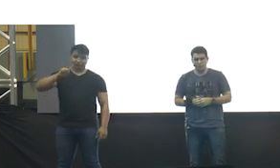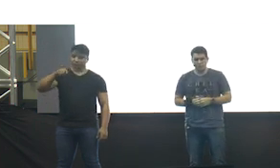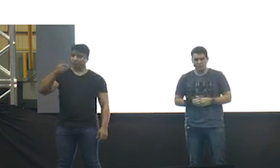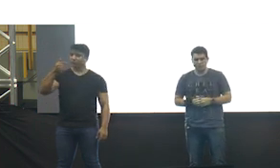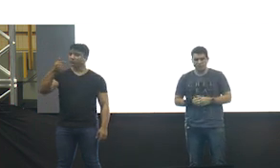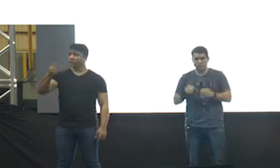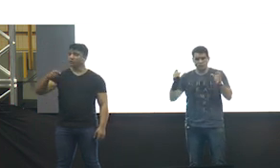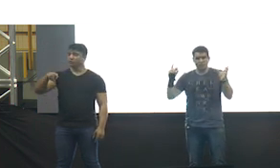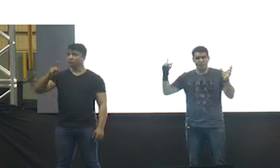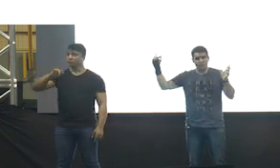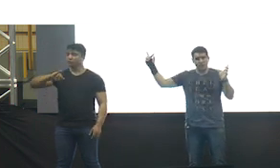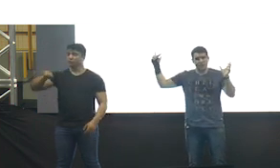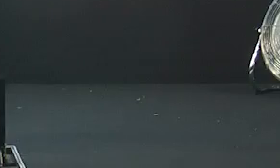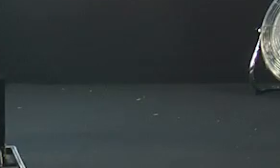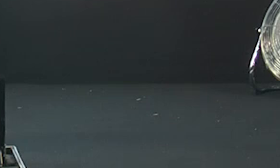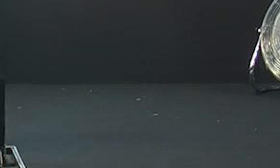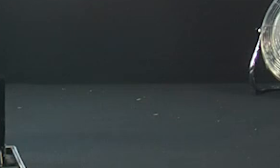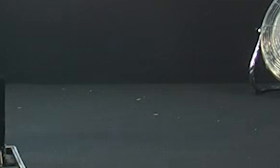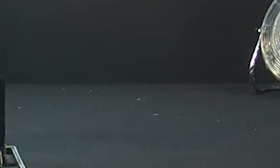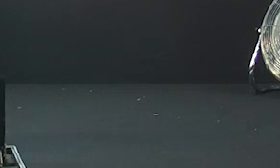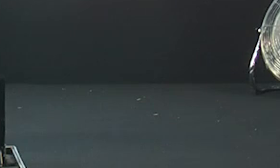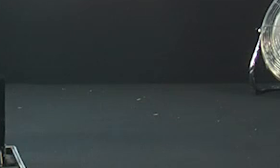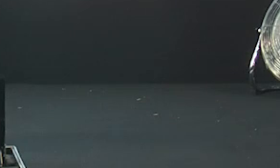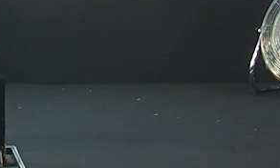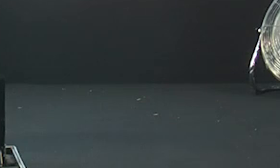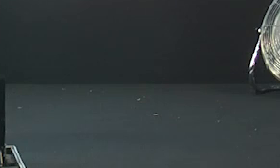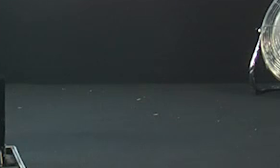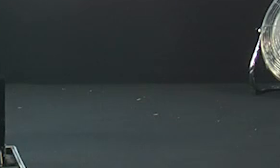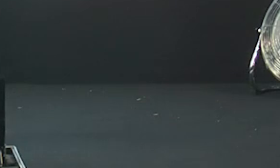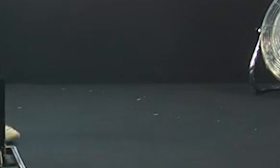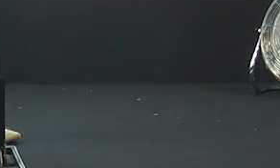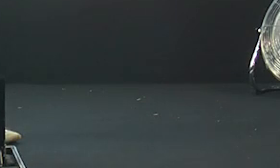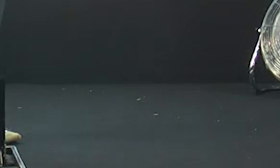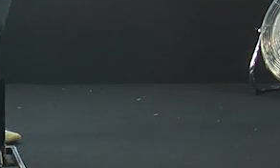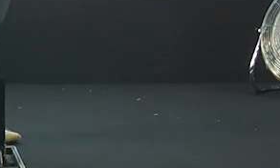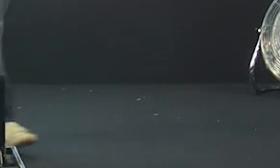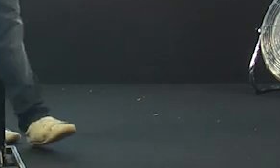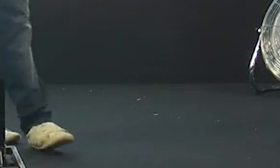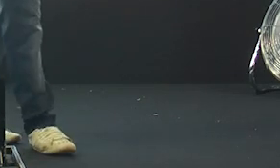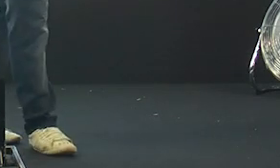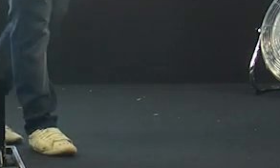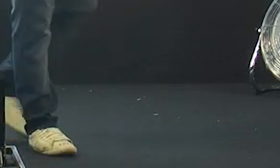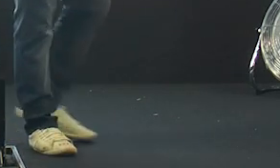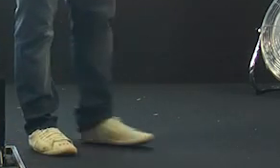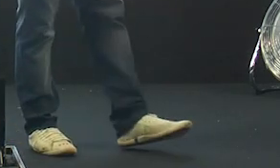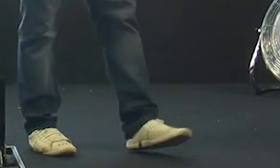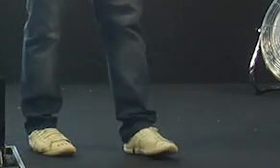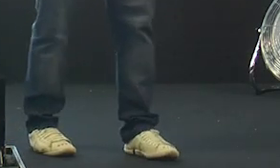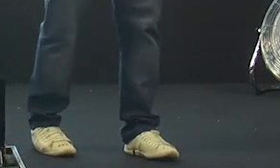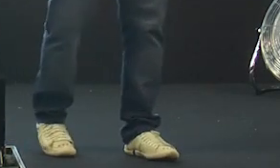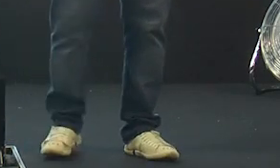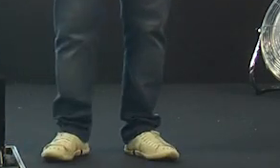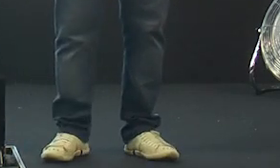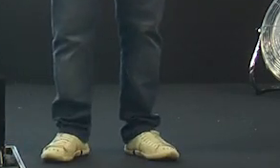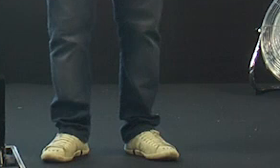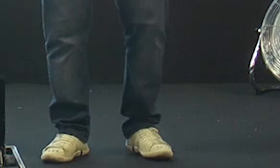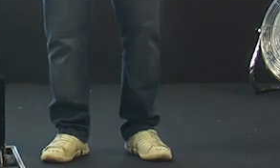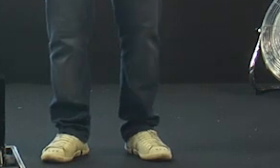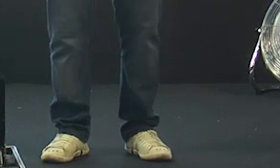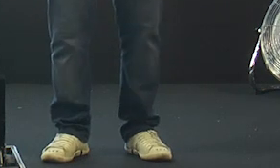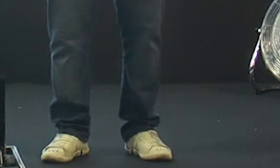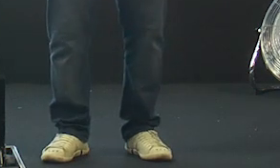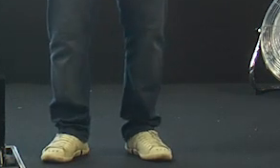1.012,7 kJ, porque eu separei produto e reagente. Só que assim, meu povo, a gente sempre vai ter que lembrar o seguinte, que no reagente,